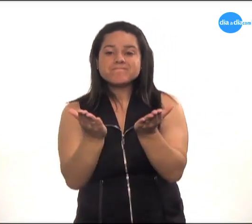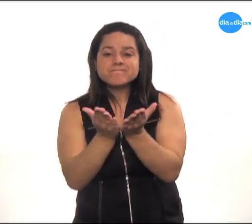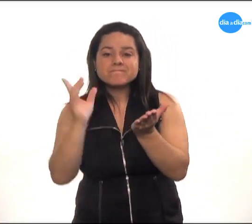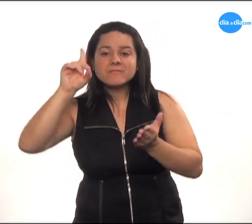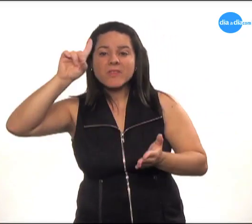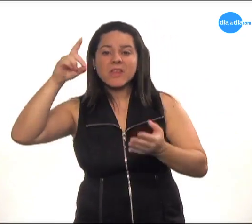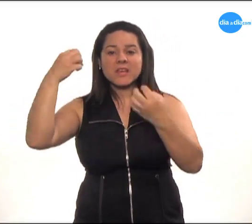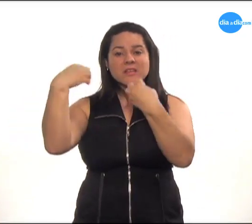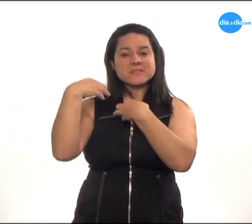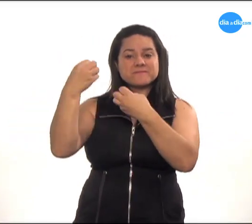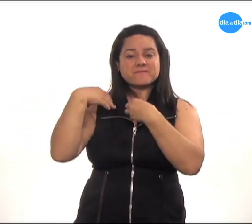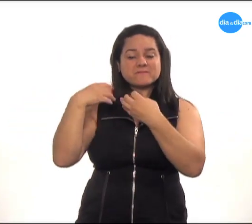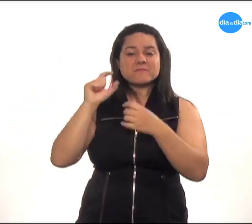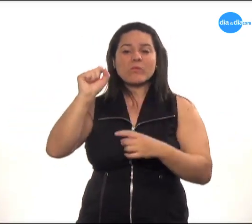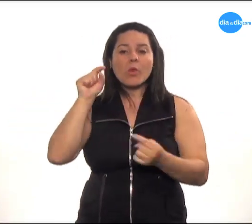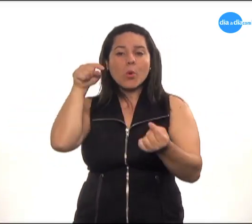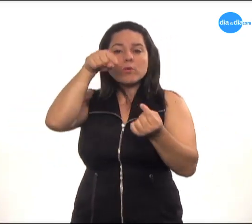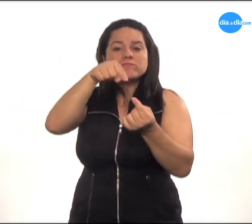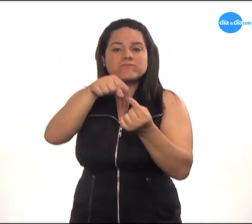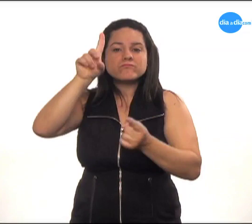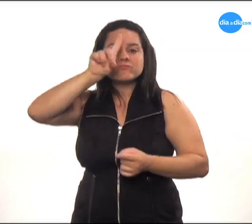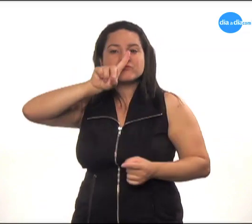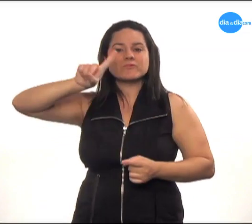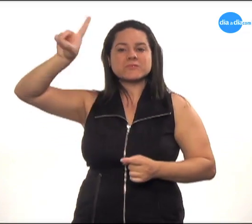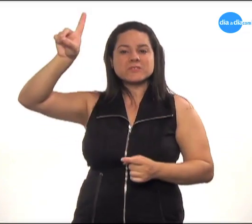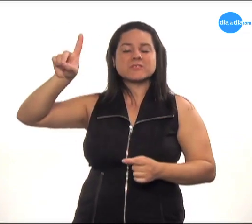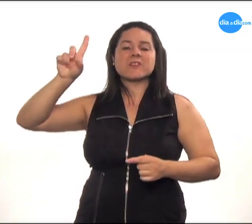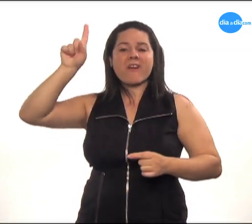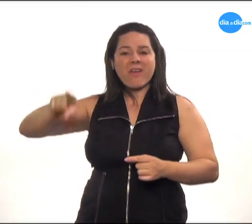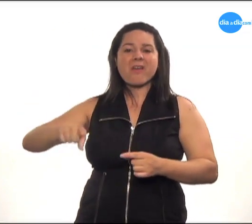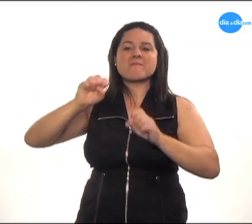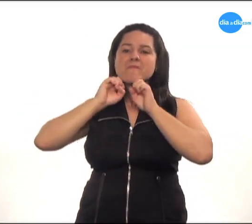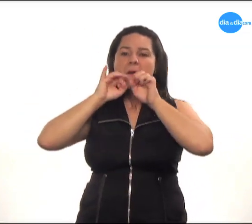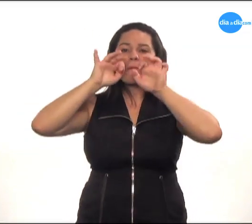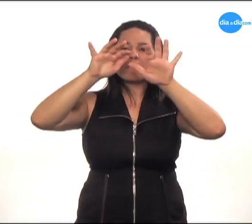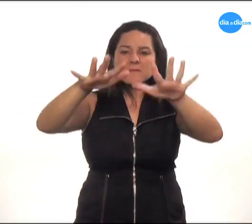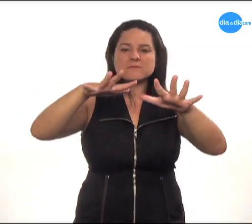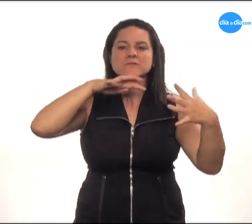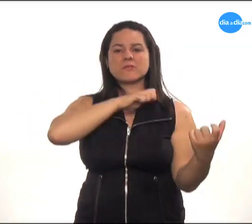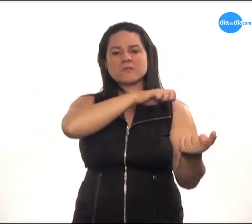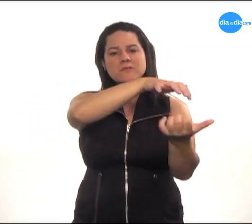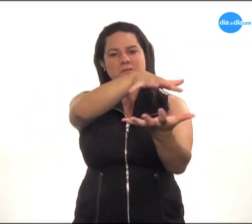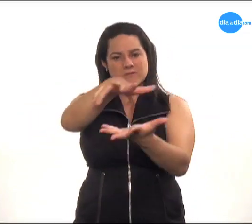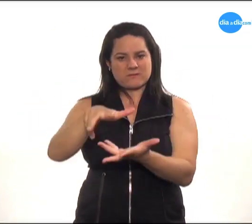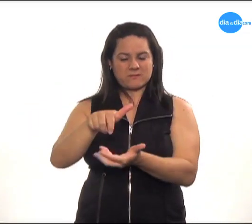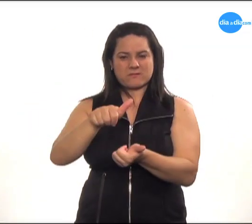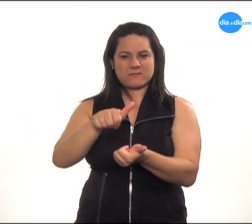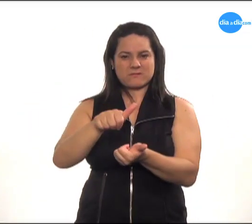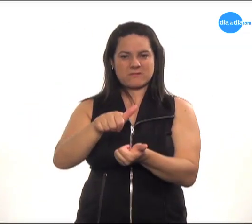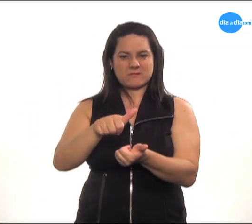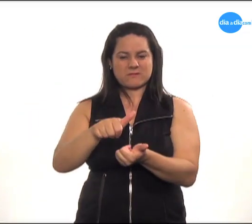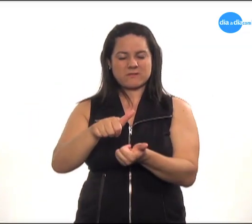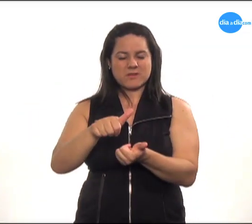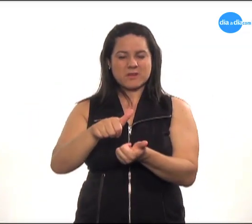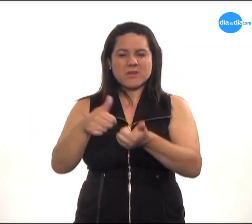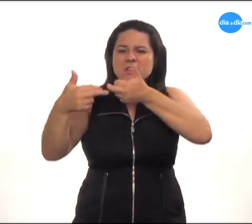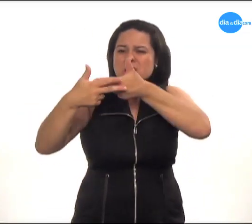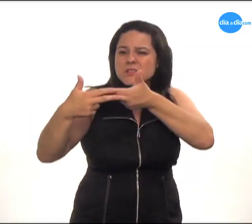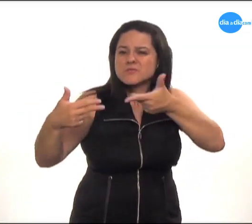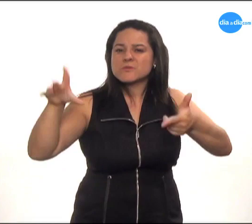é que tudo quanto Ele nos dá é para ser uma bênção nessa terra. E o sentido de tudo